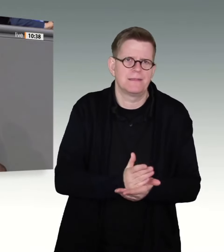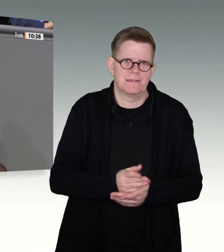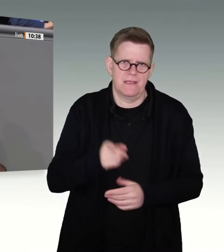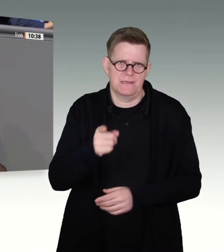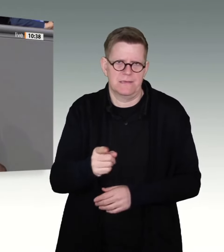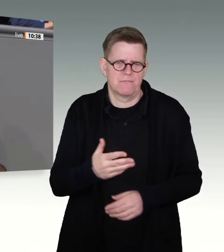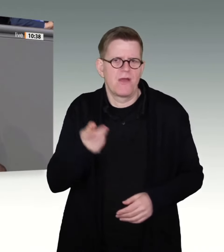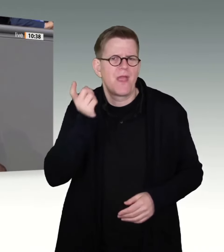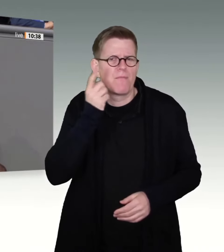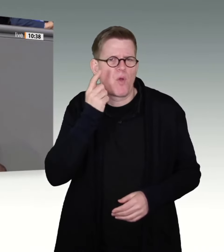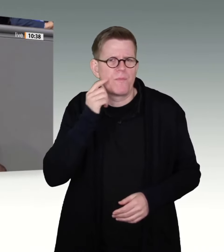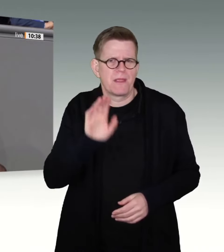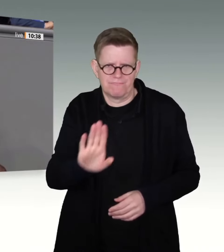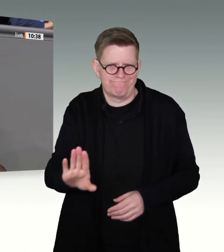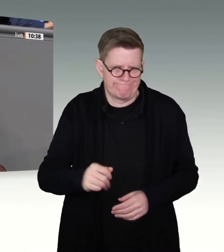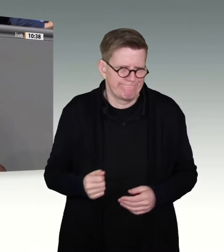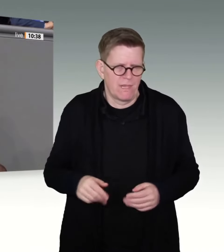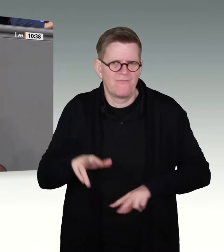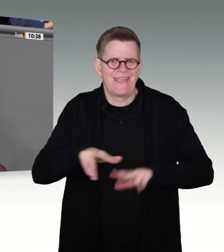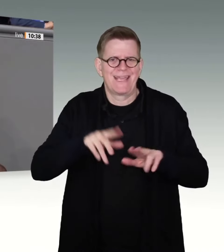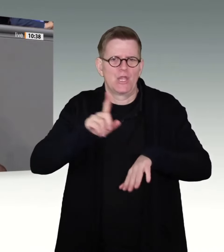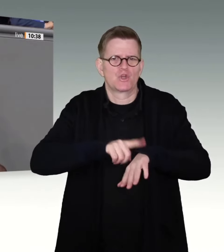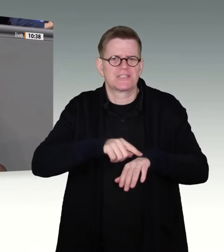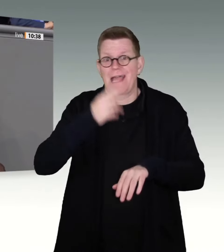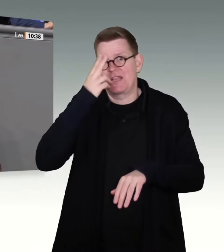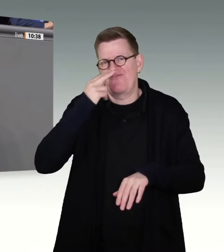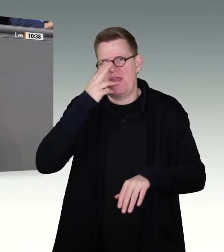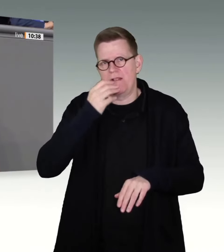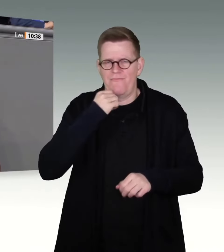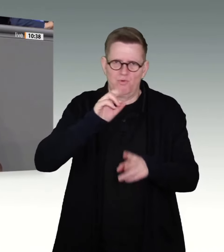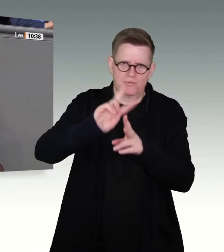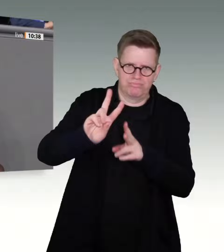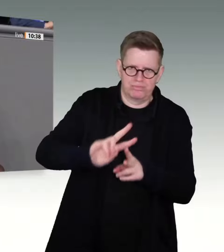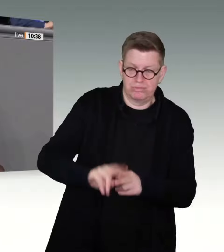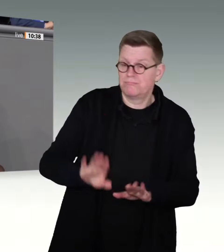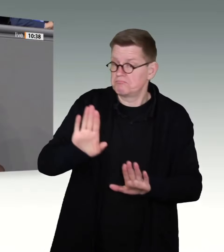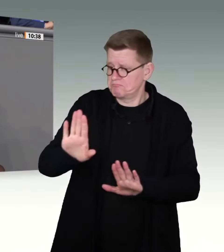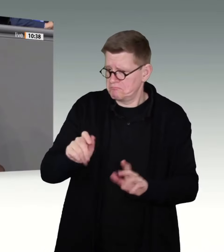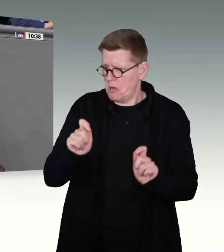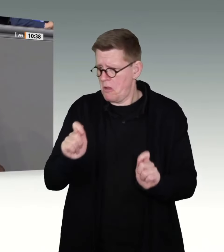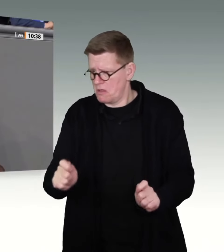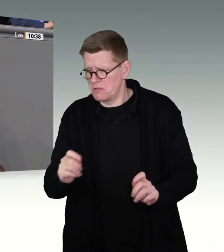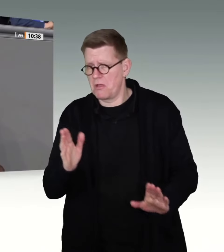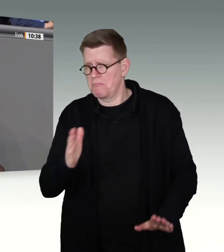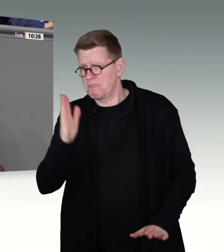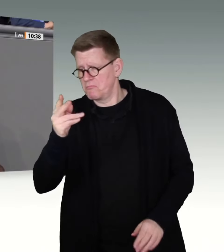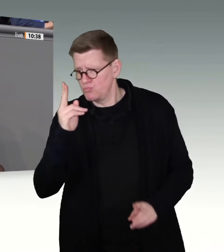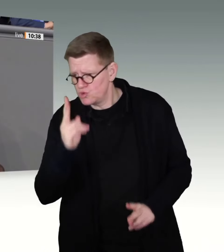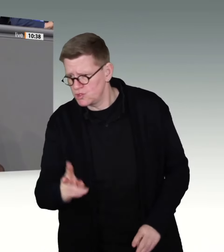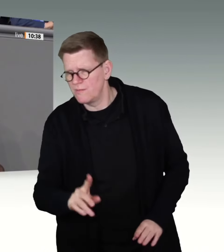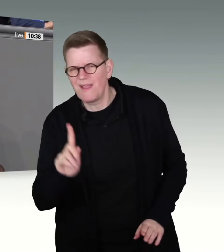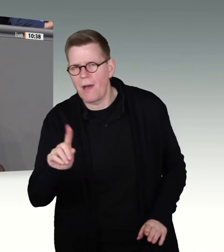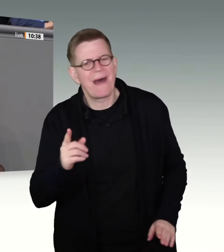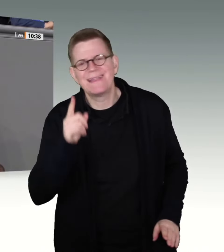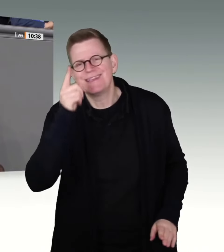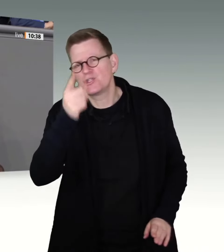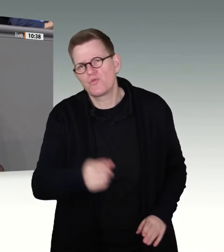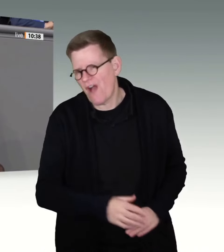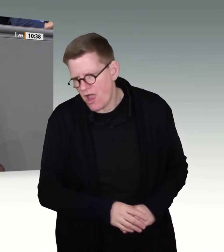eigenen Regierungszeit zu korrigieren. Ihr Antrag geht zwar in die richtige Richtung, aber eben leider nicht weit genug.